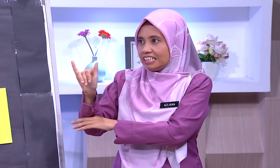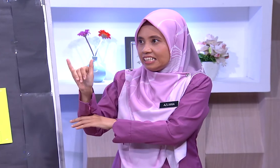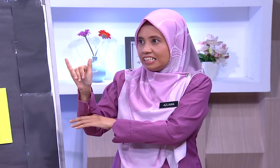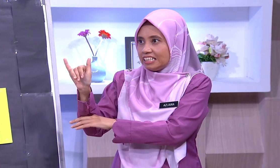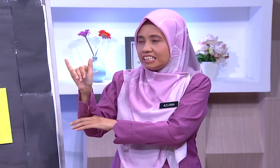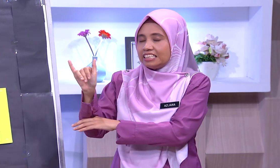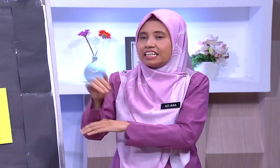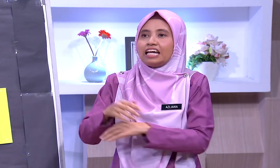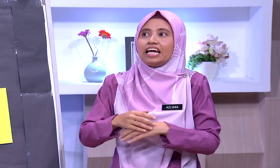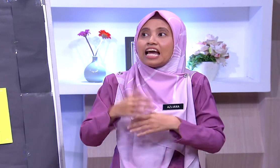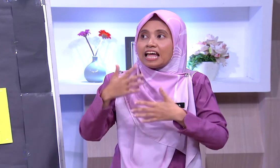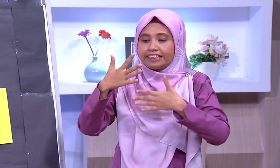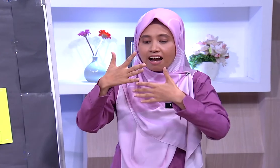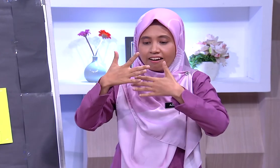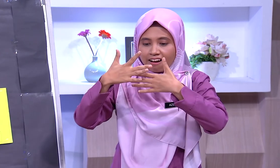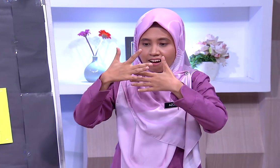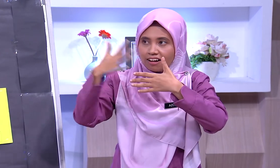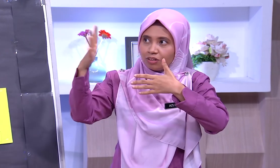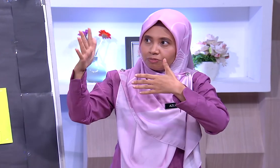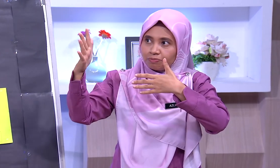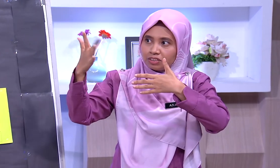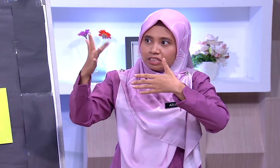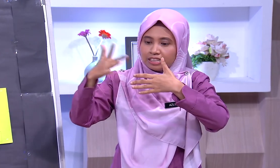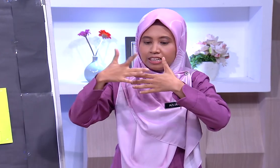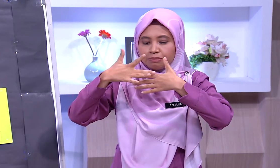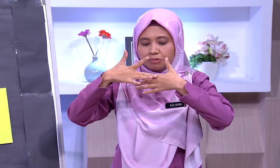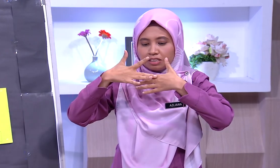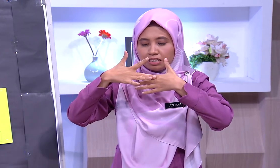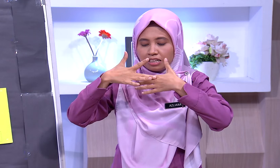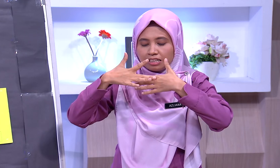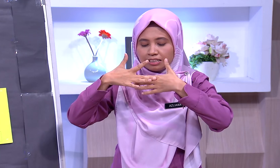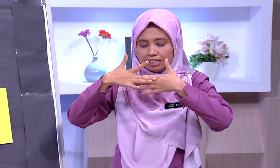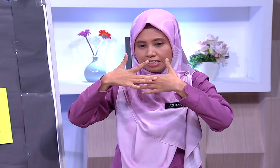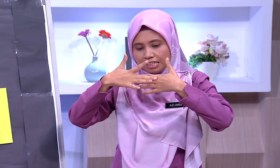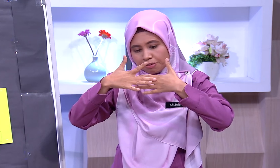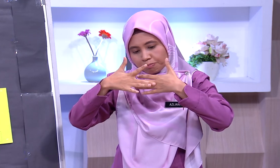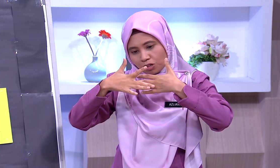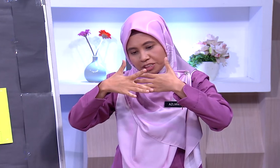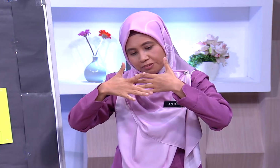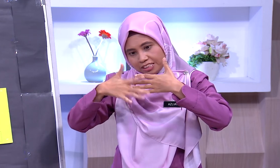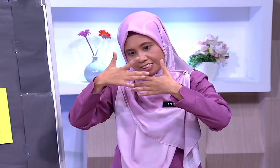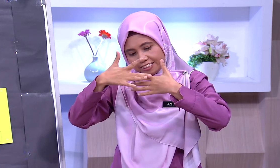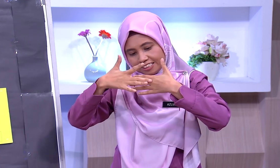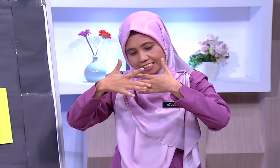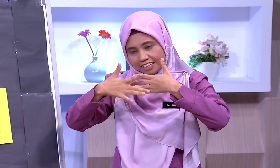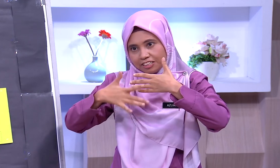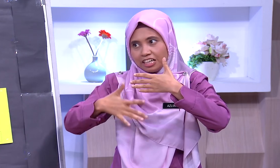nyuri eh darah-darah yang dari yang tengahnya Hah buat macam tipis putih disana